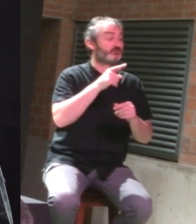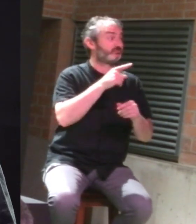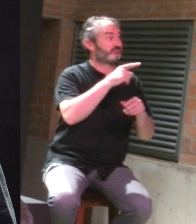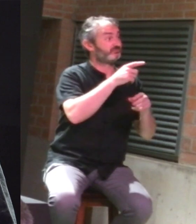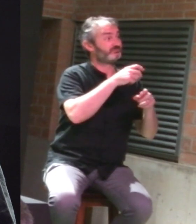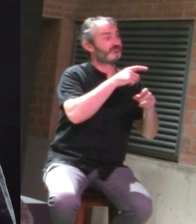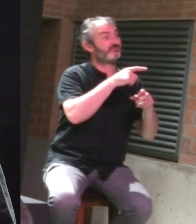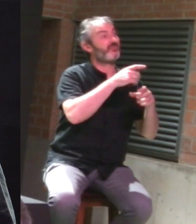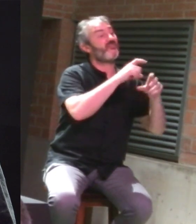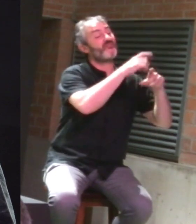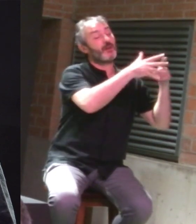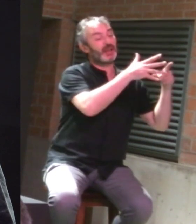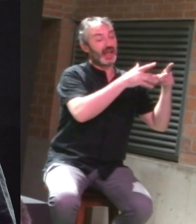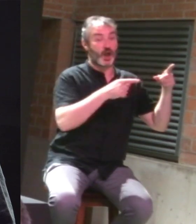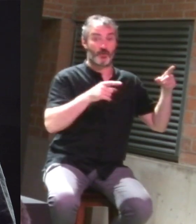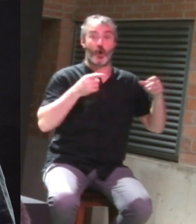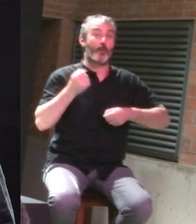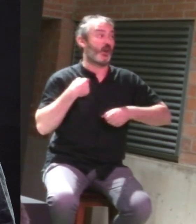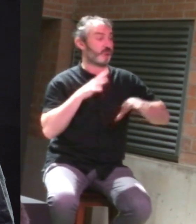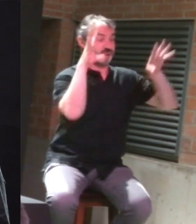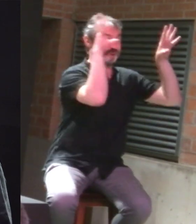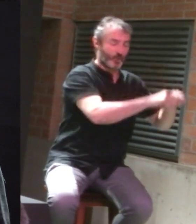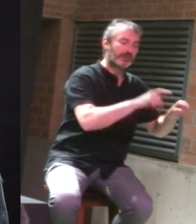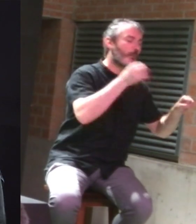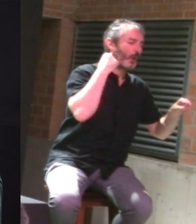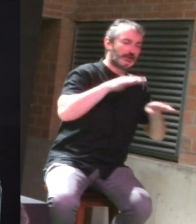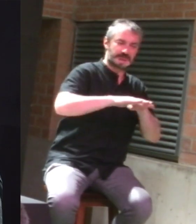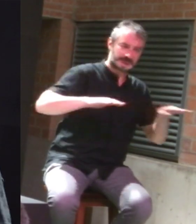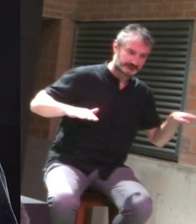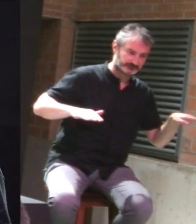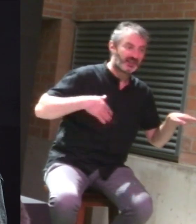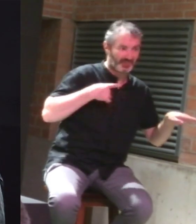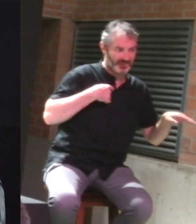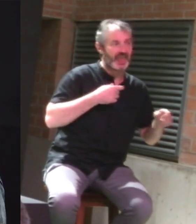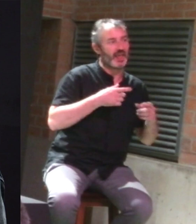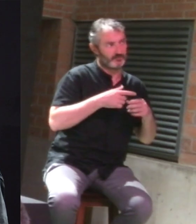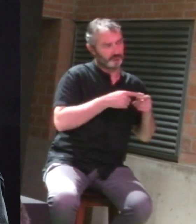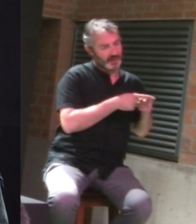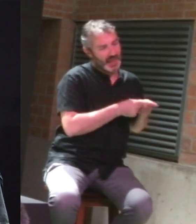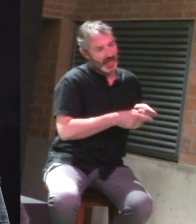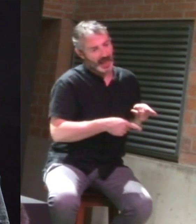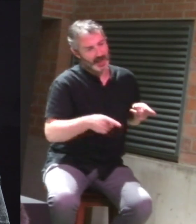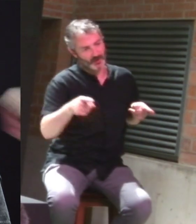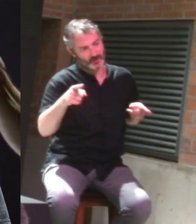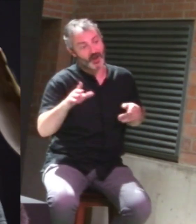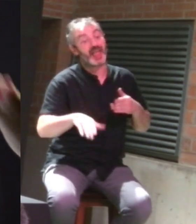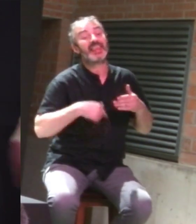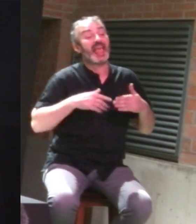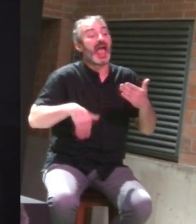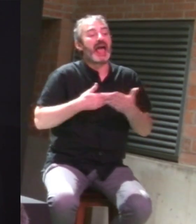rural como en el medio urbano. Es decir, que por tanto el camino era largo y hasta aquí llego